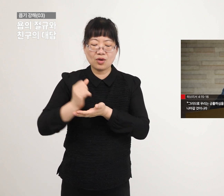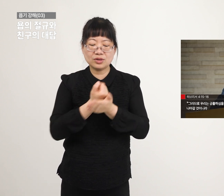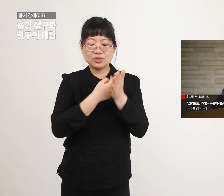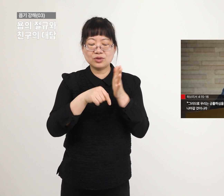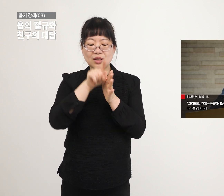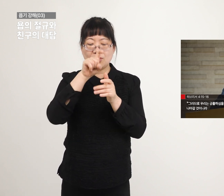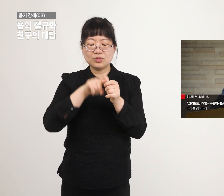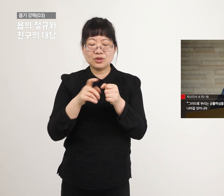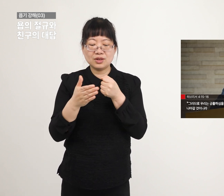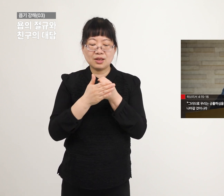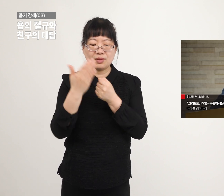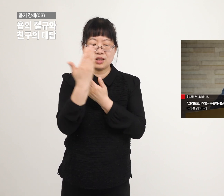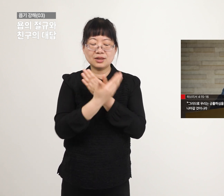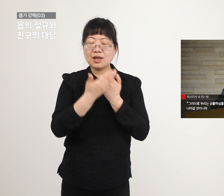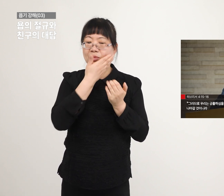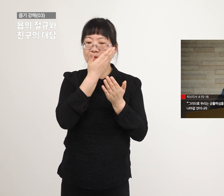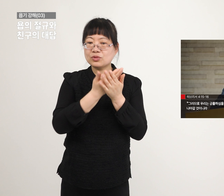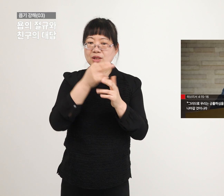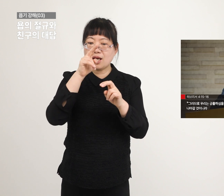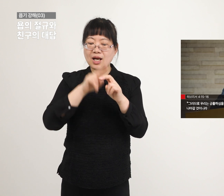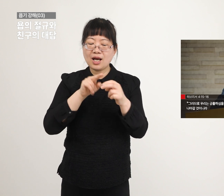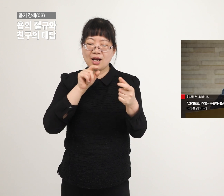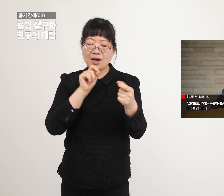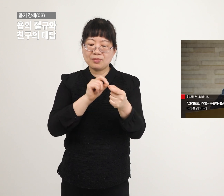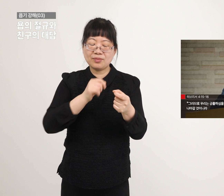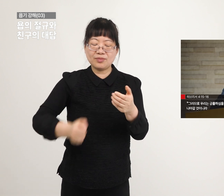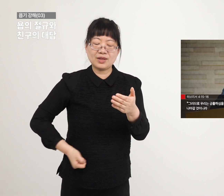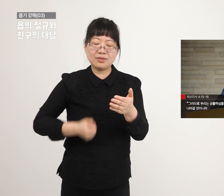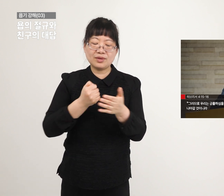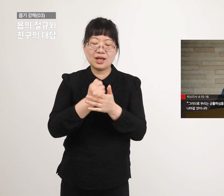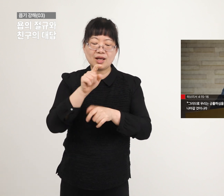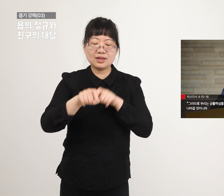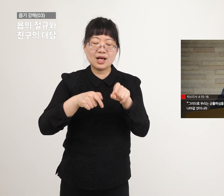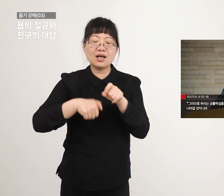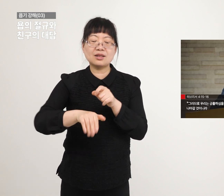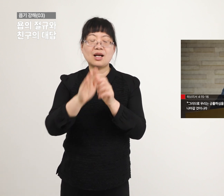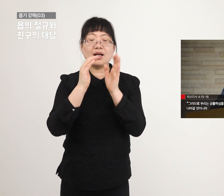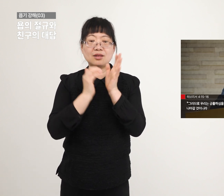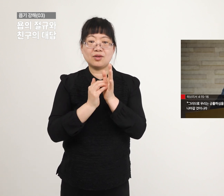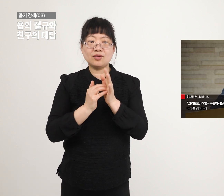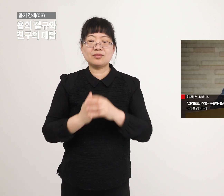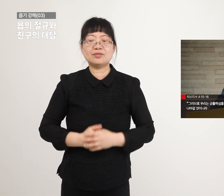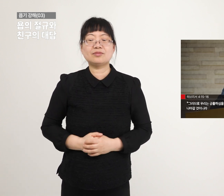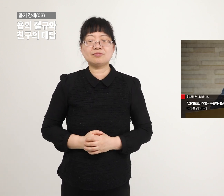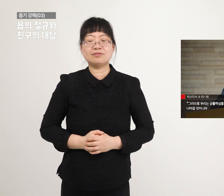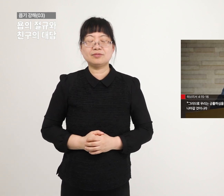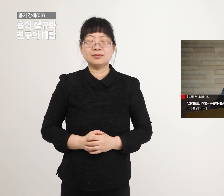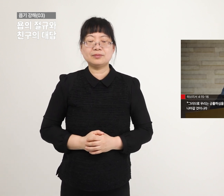위하여 은혜의 보좌 앞에 담대히 나아갈 것이니라.